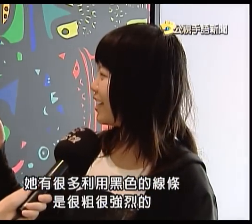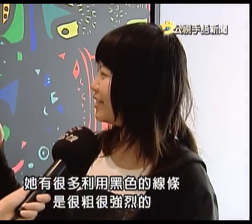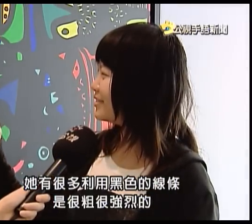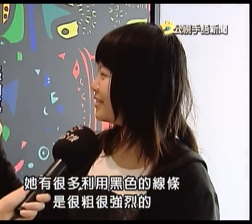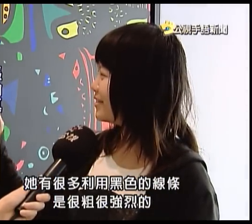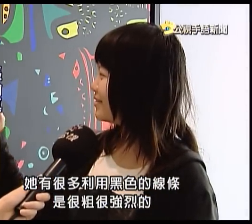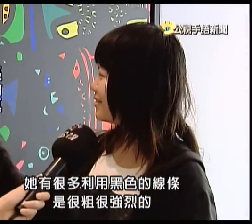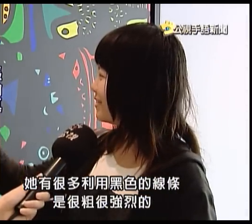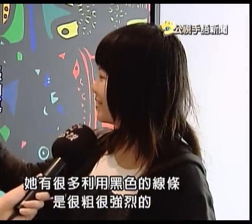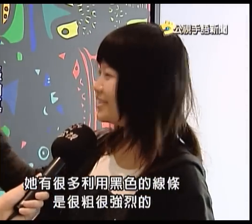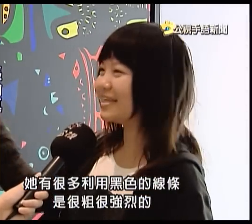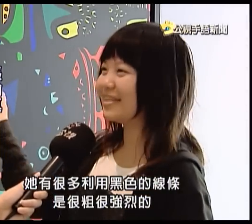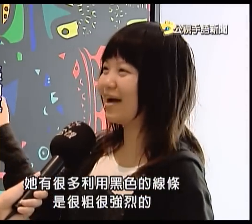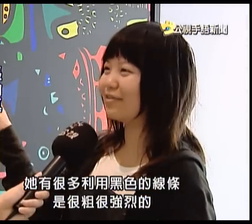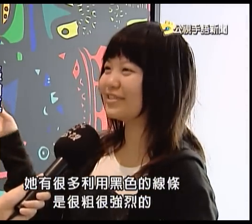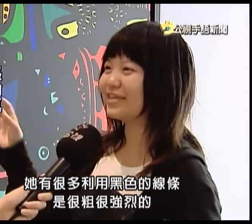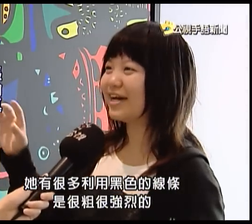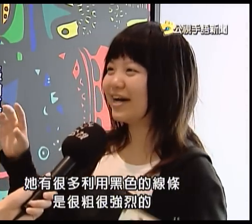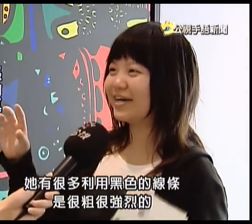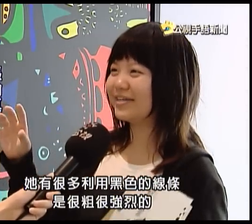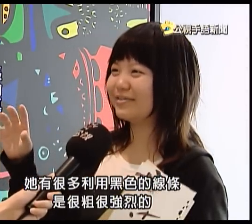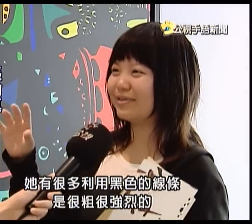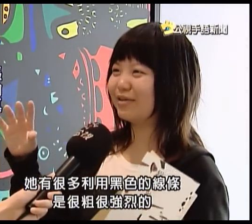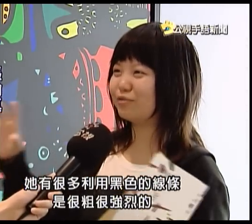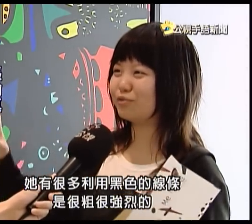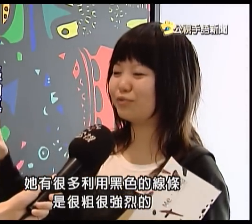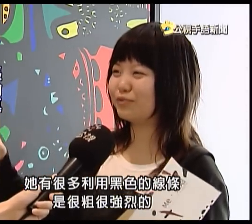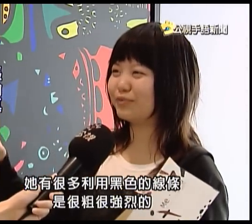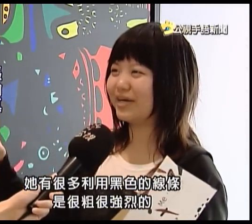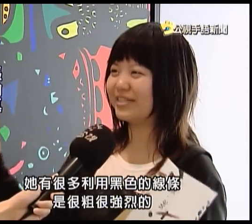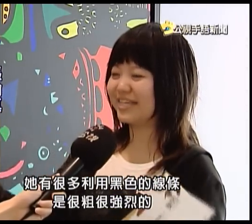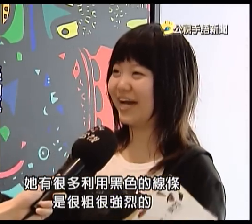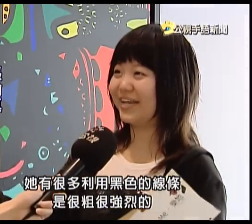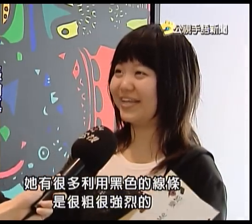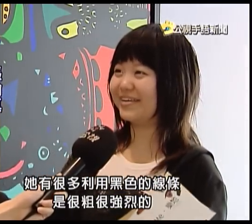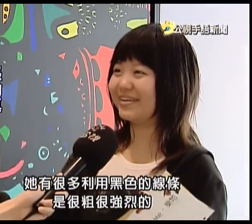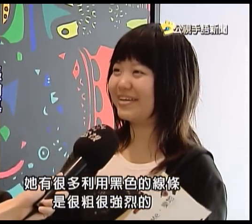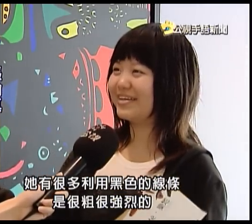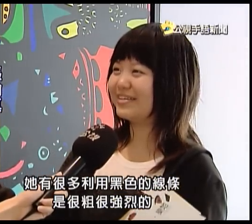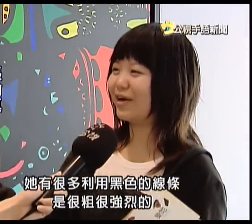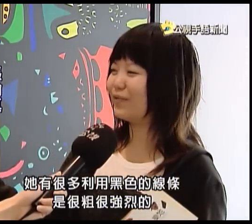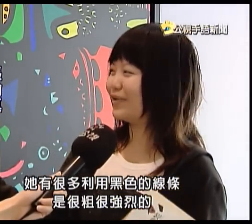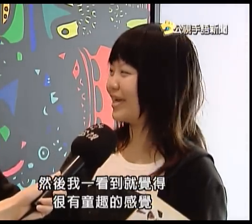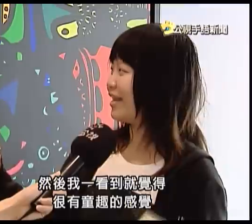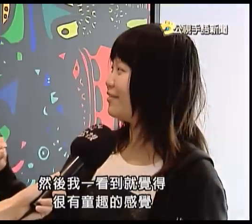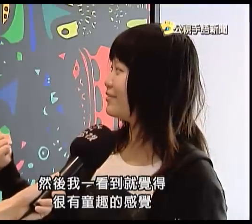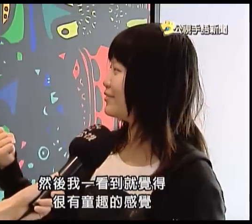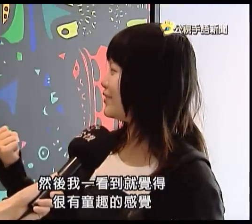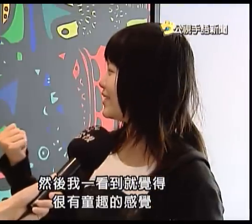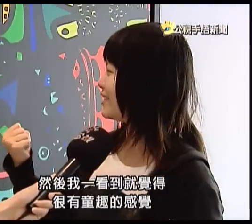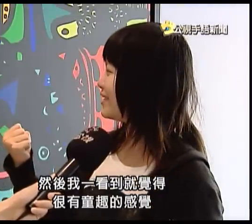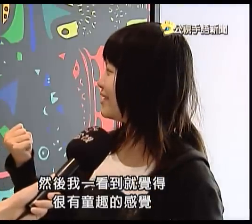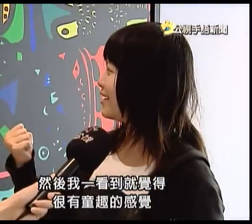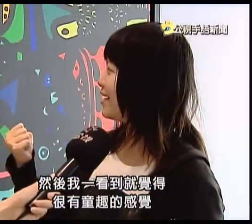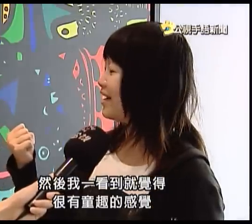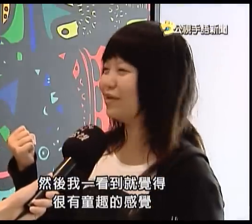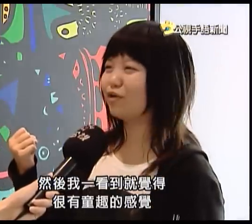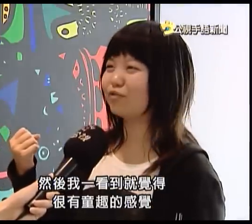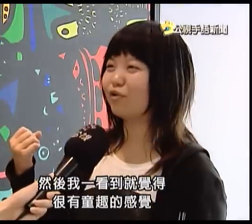色的线条，是很粗、很强烈的。然后我一看到就觉得很有童趣